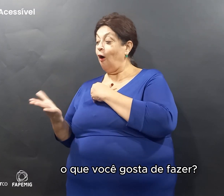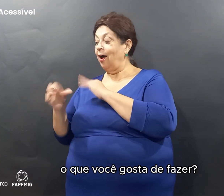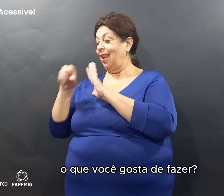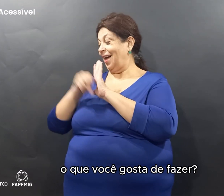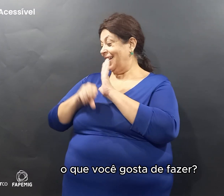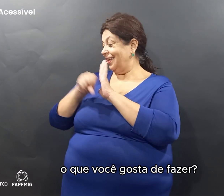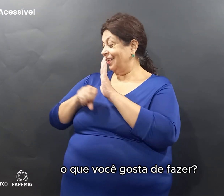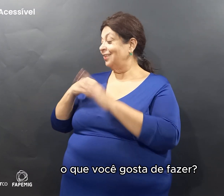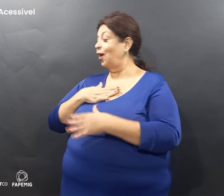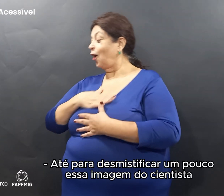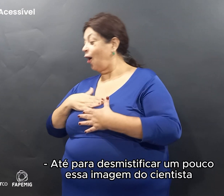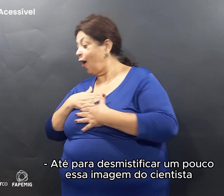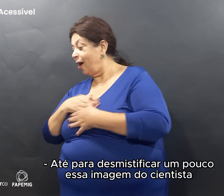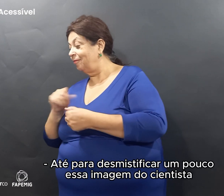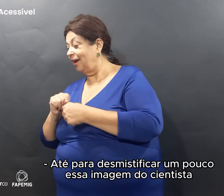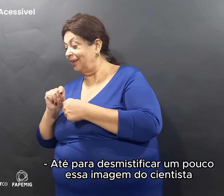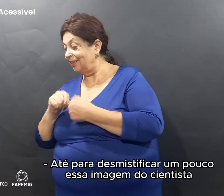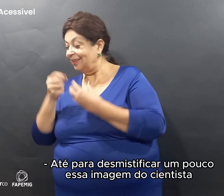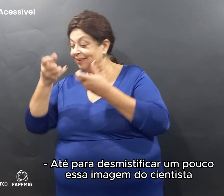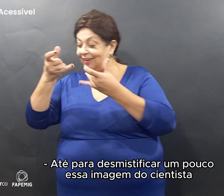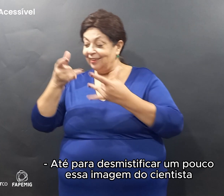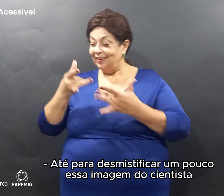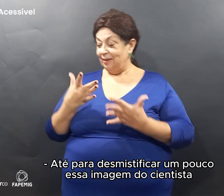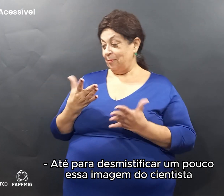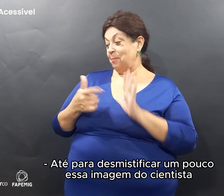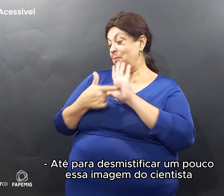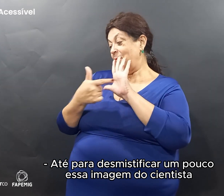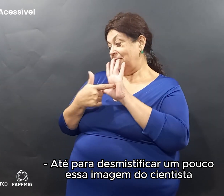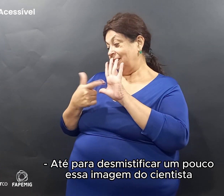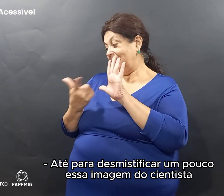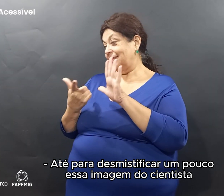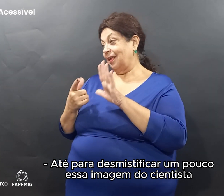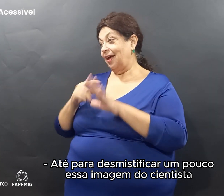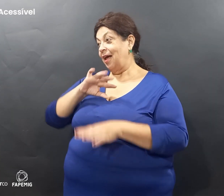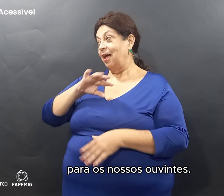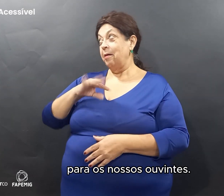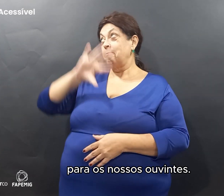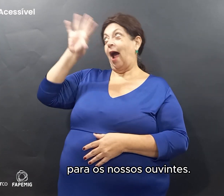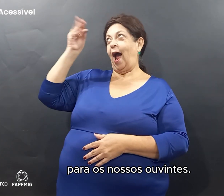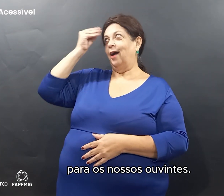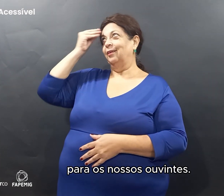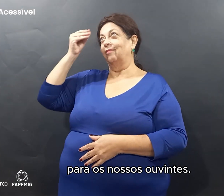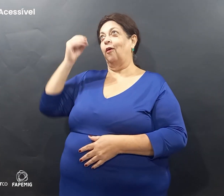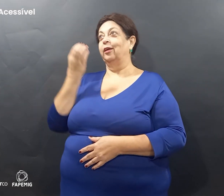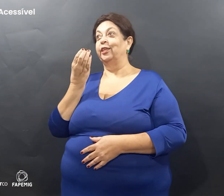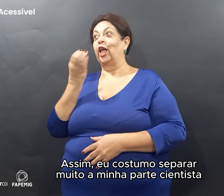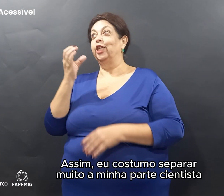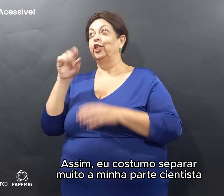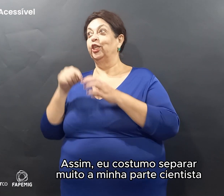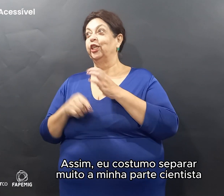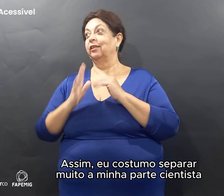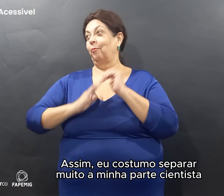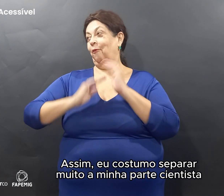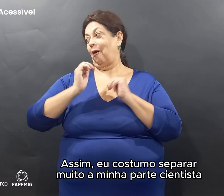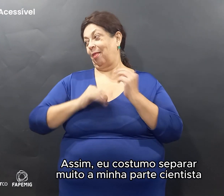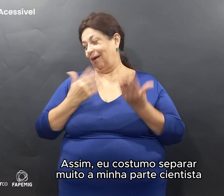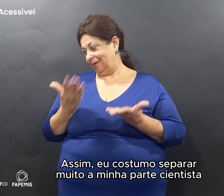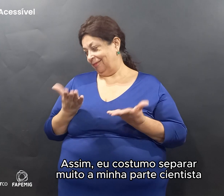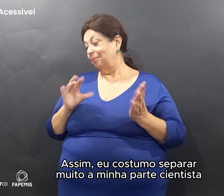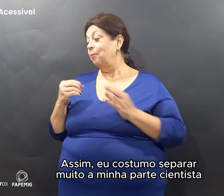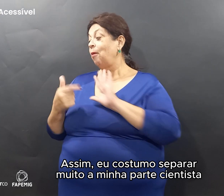Lattes, o que você gosta de fazer, até para desmistificar um pouco essa imagem do cientista, né, para os nossos ouvintes. Assim,